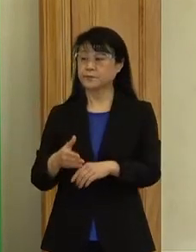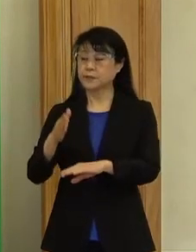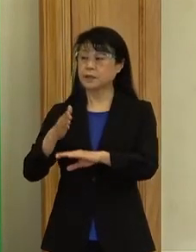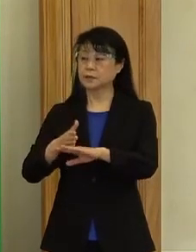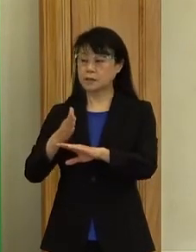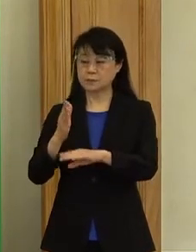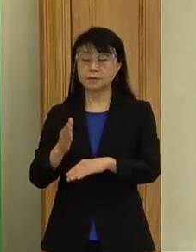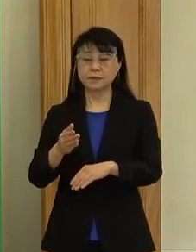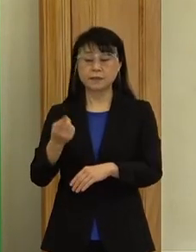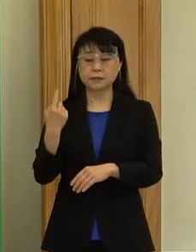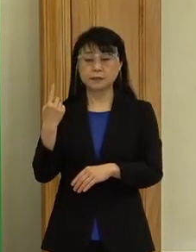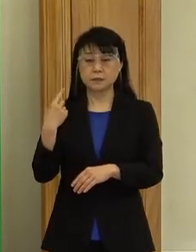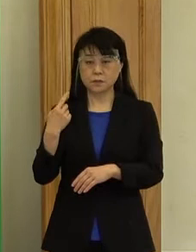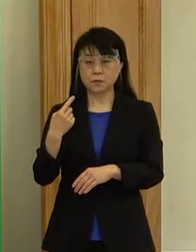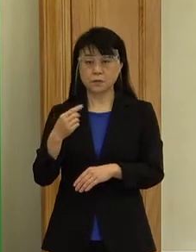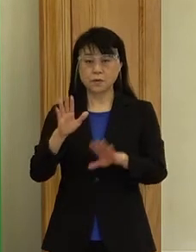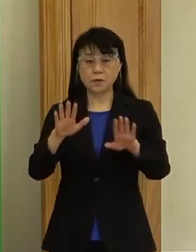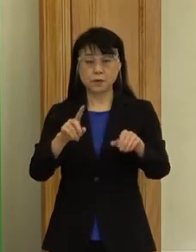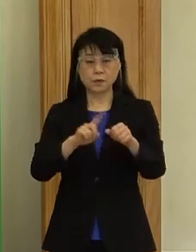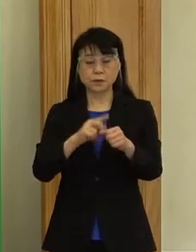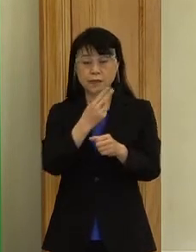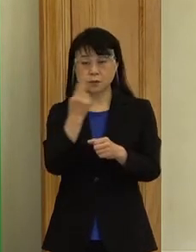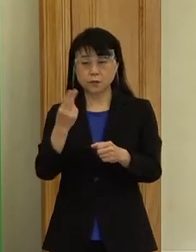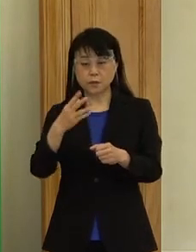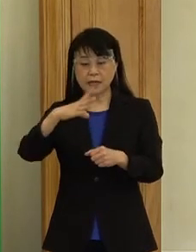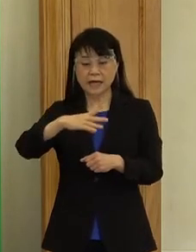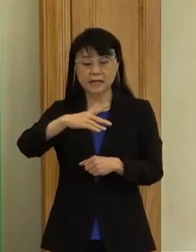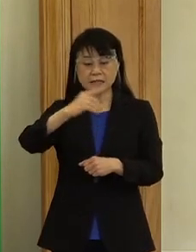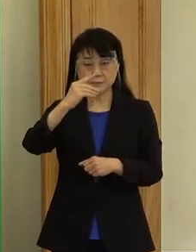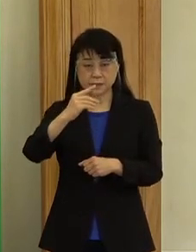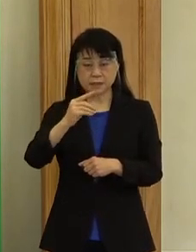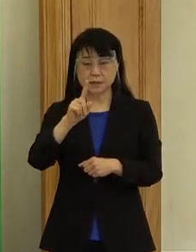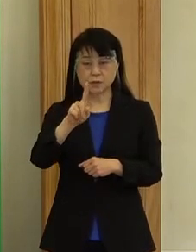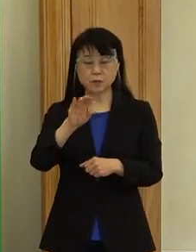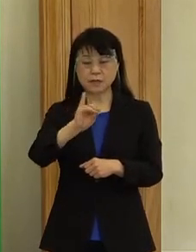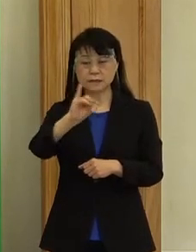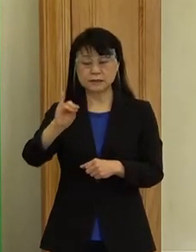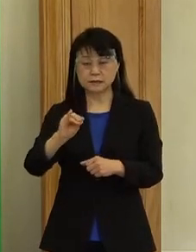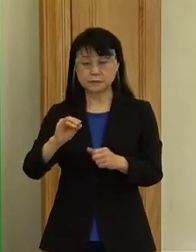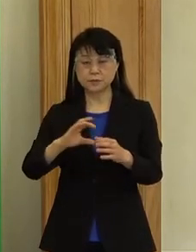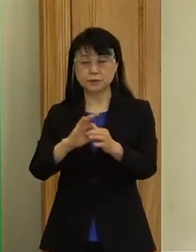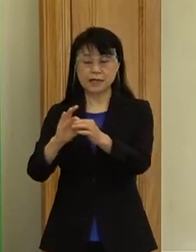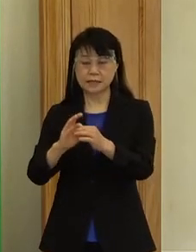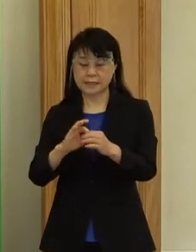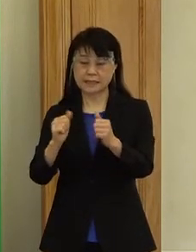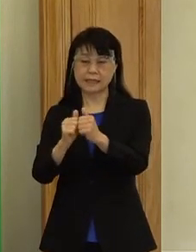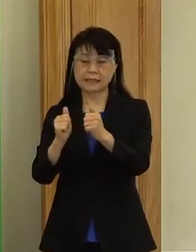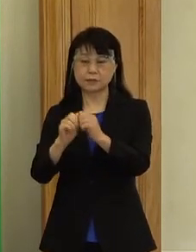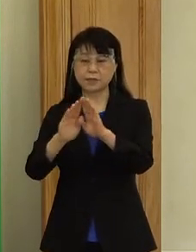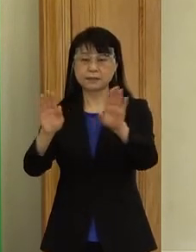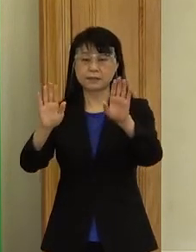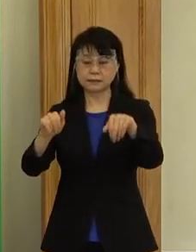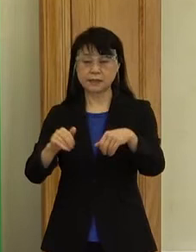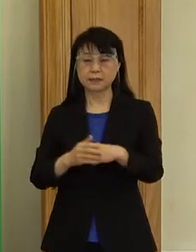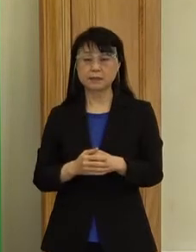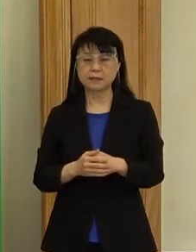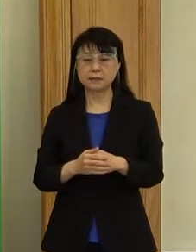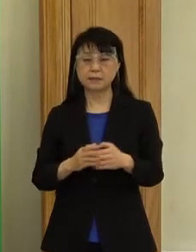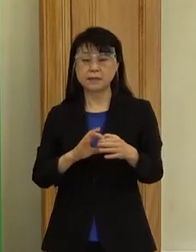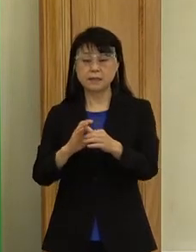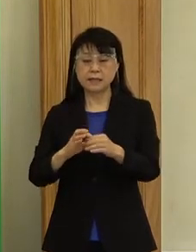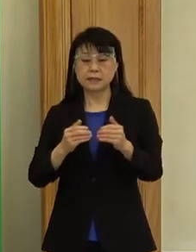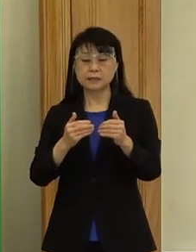昨日本年度として初めてのワンチーム連携推進本部会議を開きました。もちろん連携推進項目であ